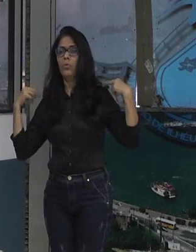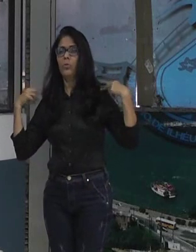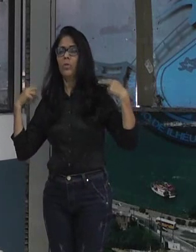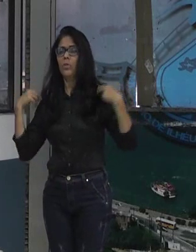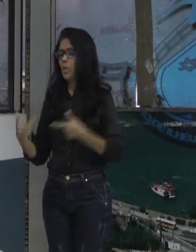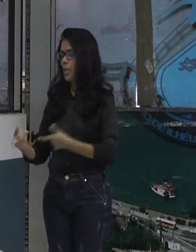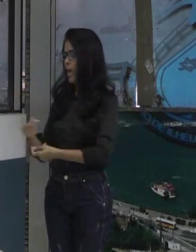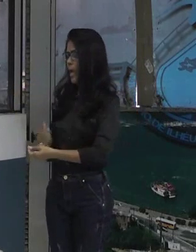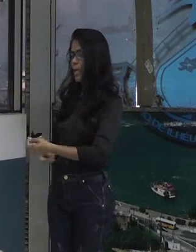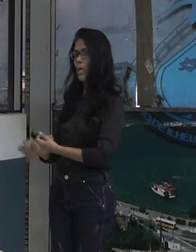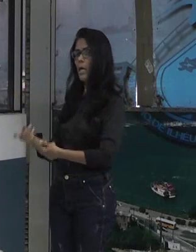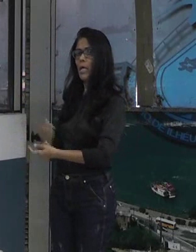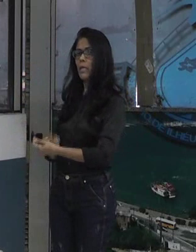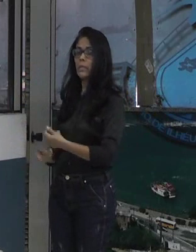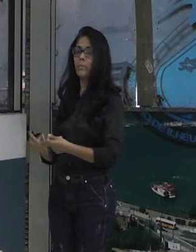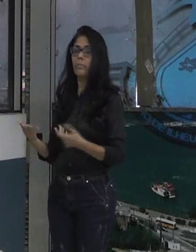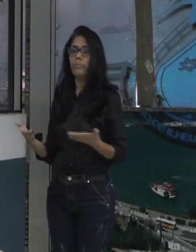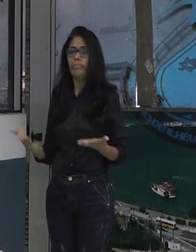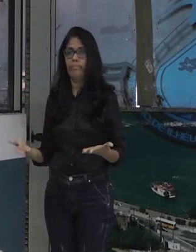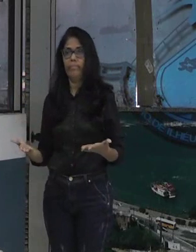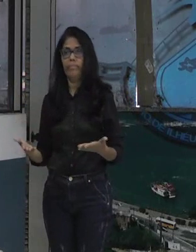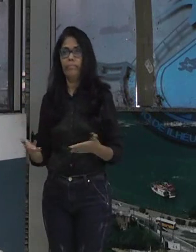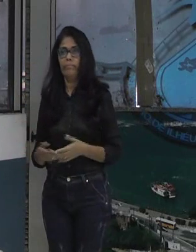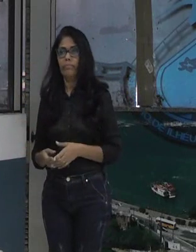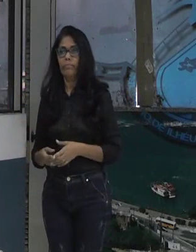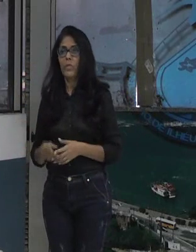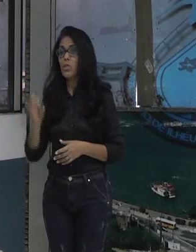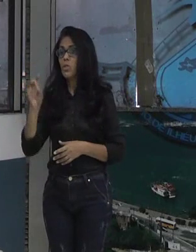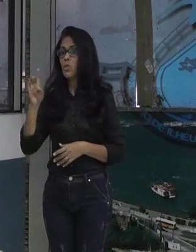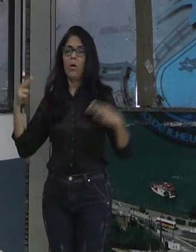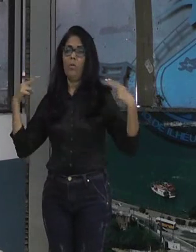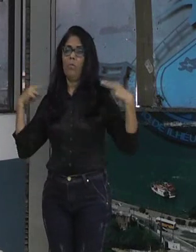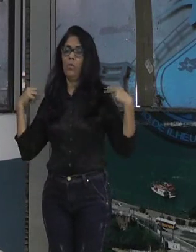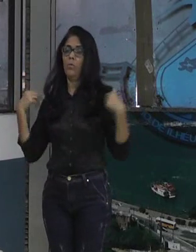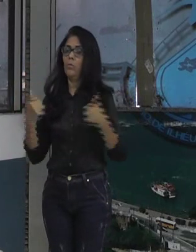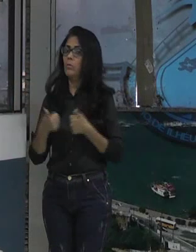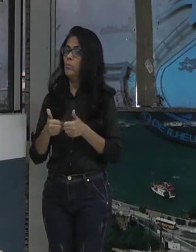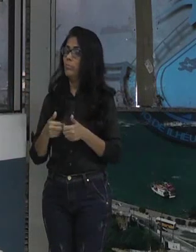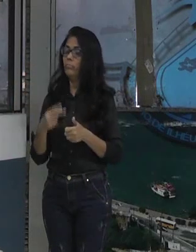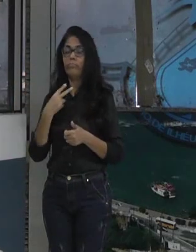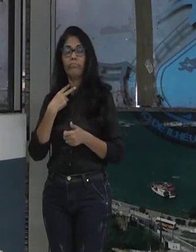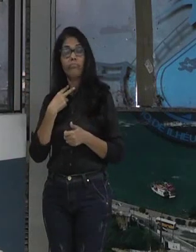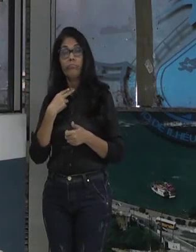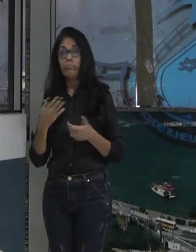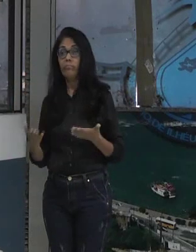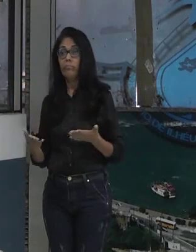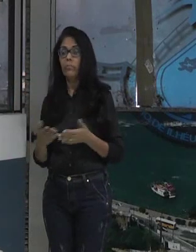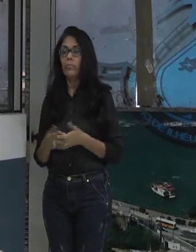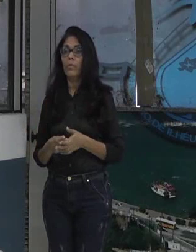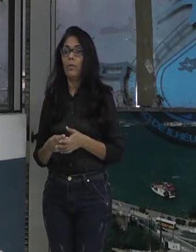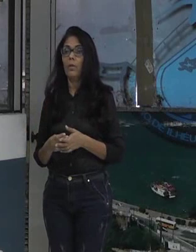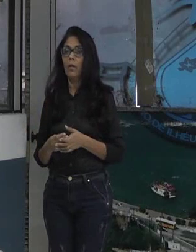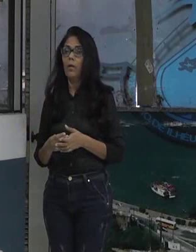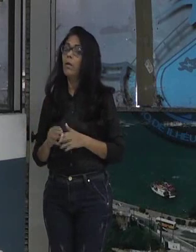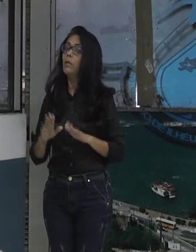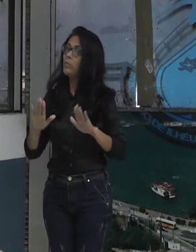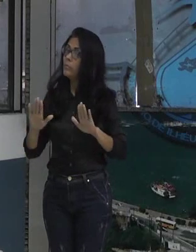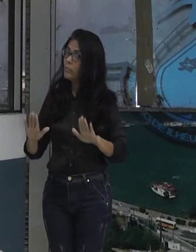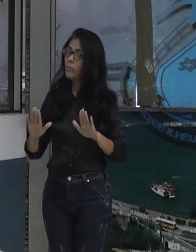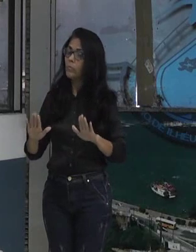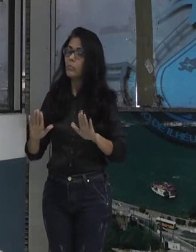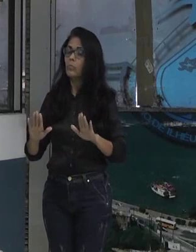o processo natural em todas as cidades do país é para que realmente não tenha o cobrador,